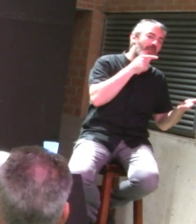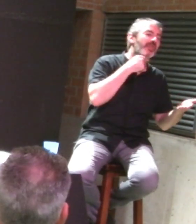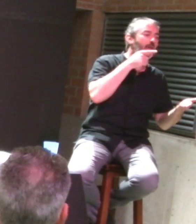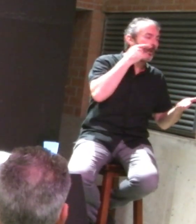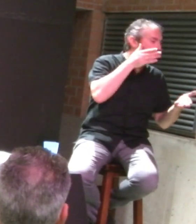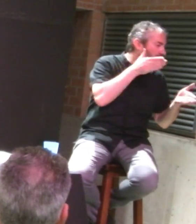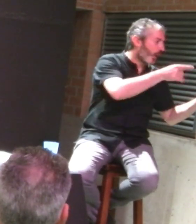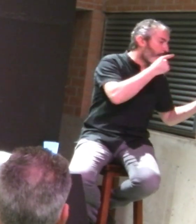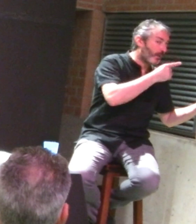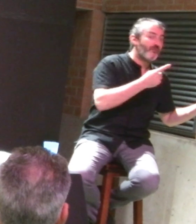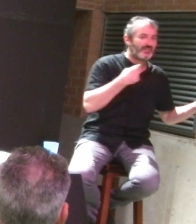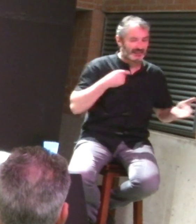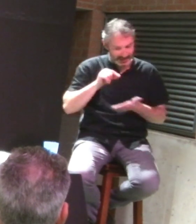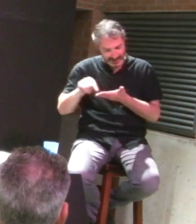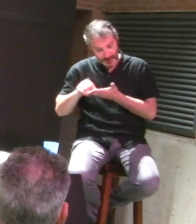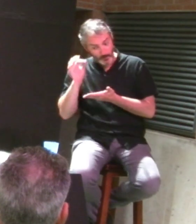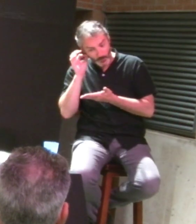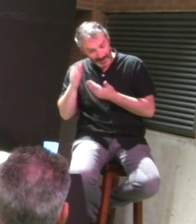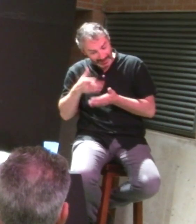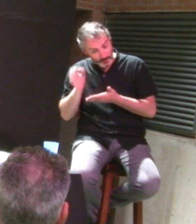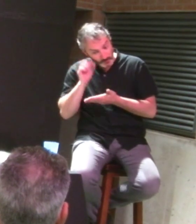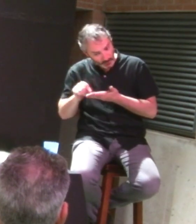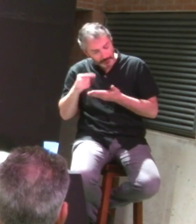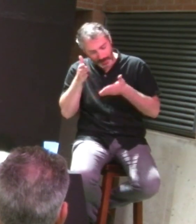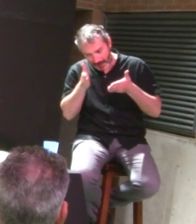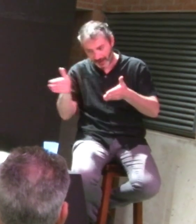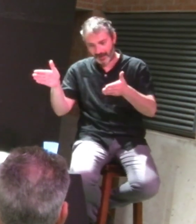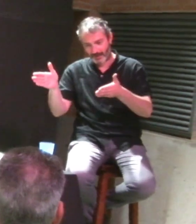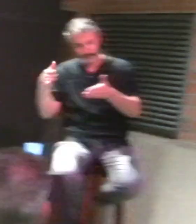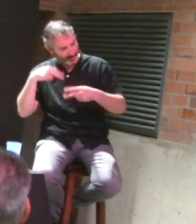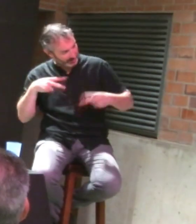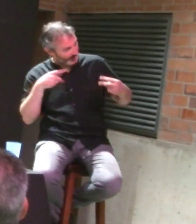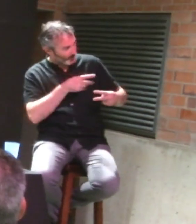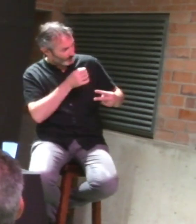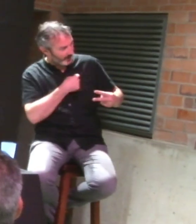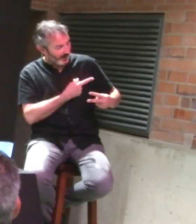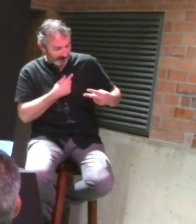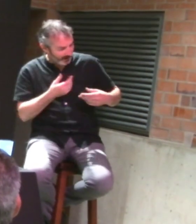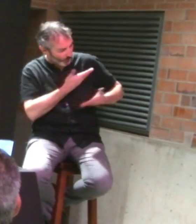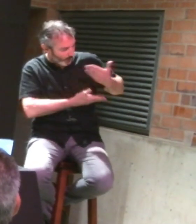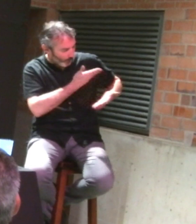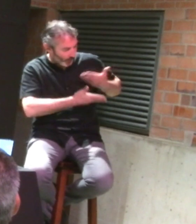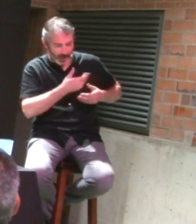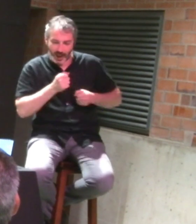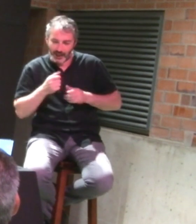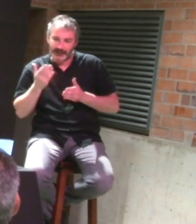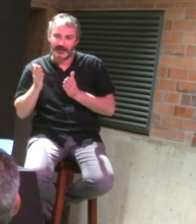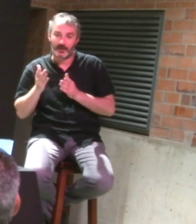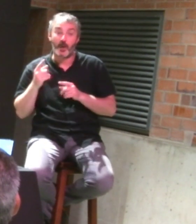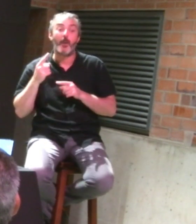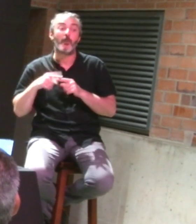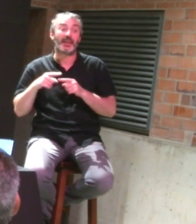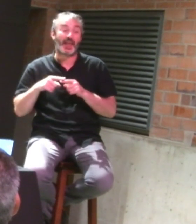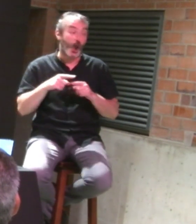està treballant sobre dones i industrialització, no? Ens reconeixem, ens estimem i col·laborem, que això a vegades